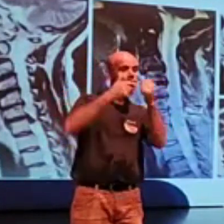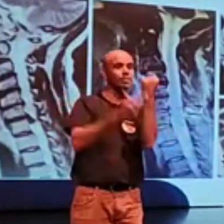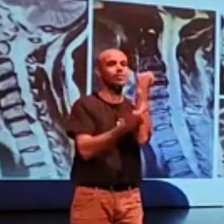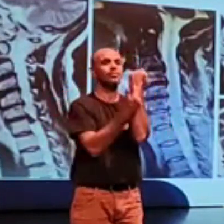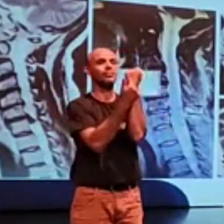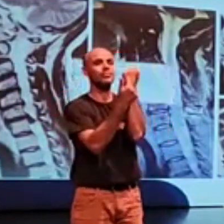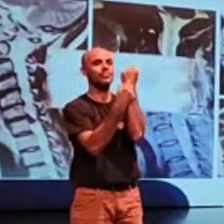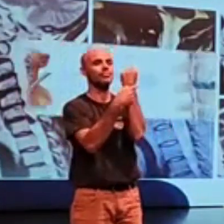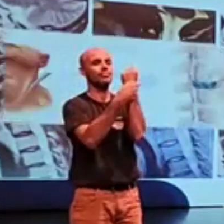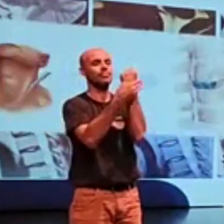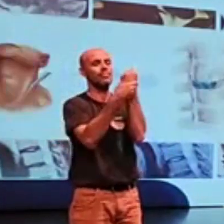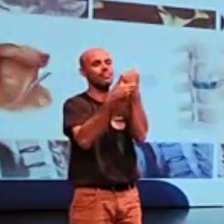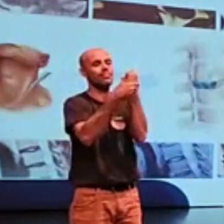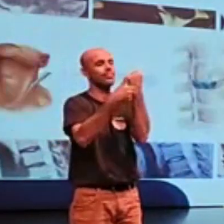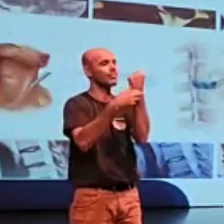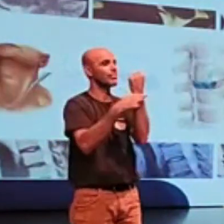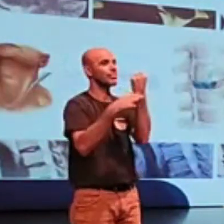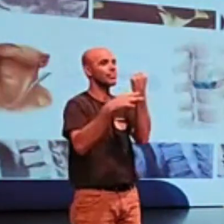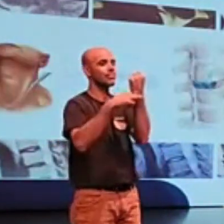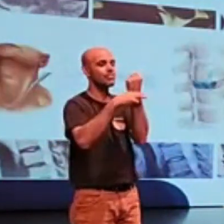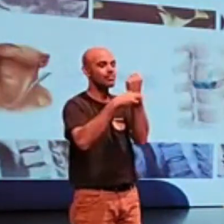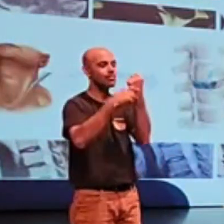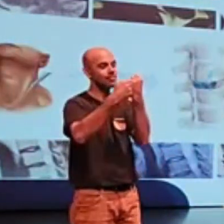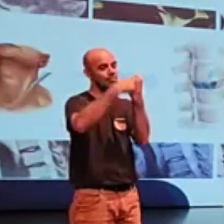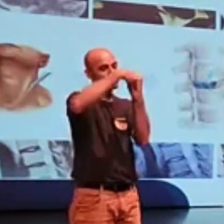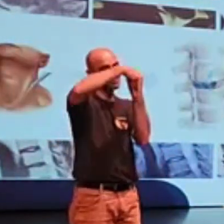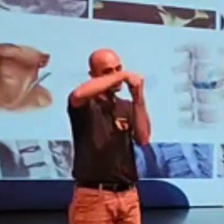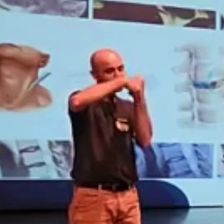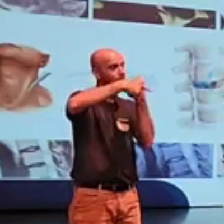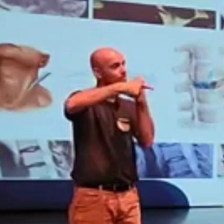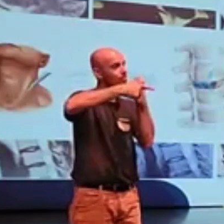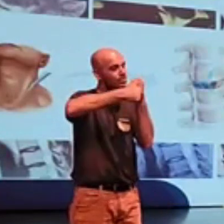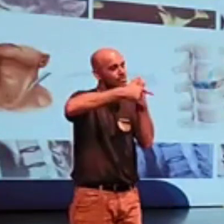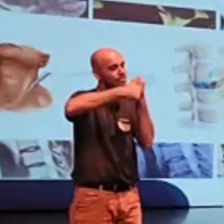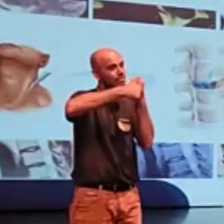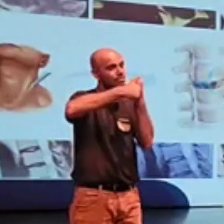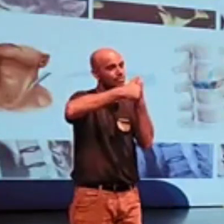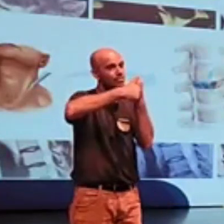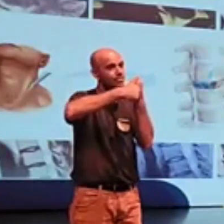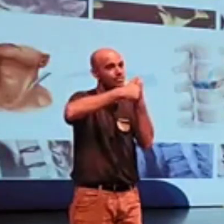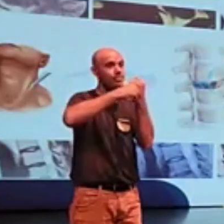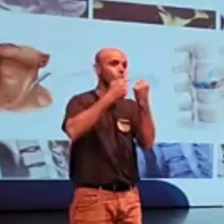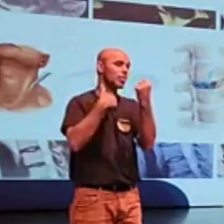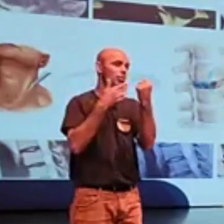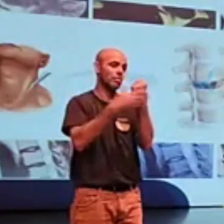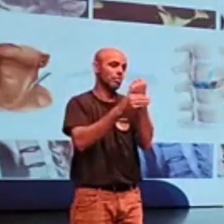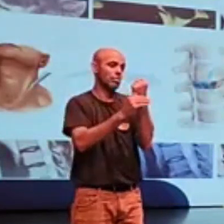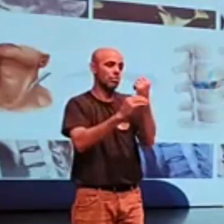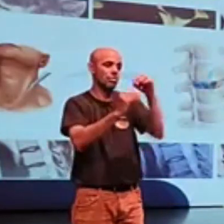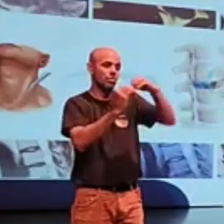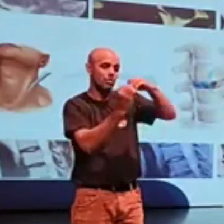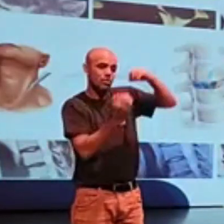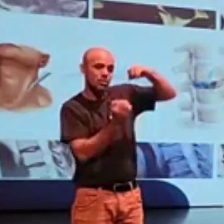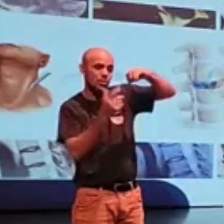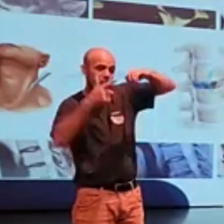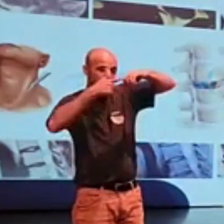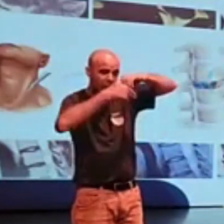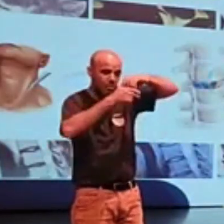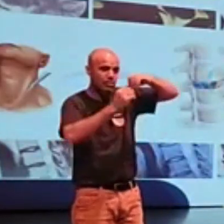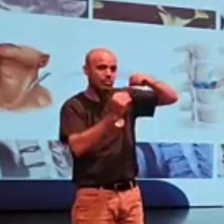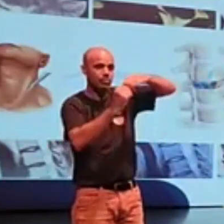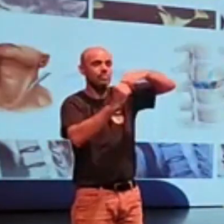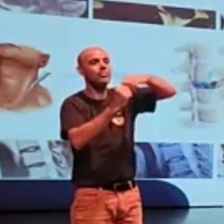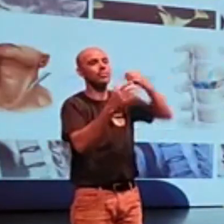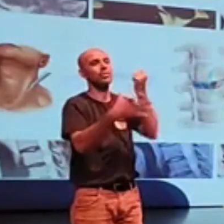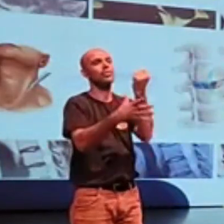essa, que é um acesso que nós temos aqui, que eu falo que a natureza nos dá um acesso à coluna cervical extremamente